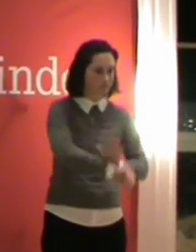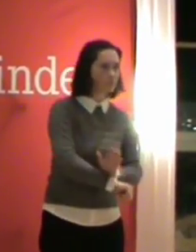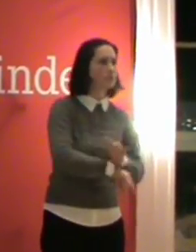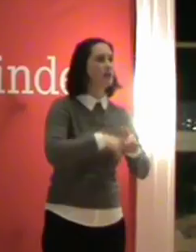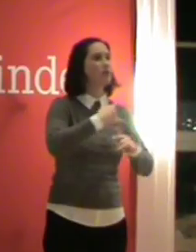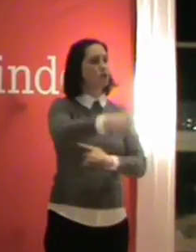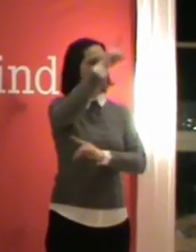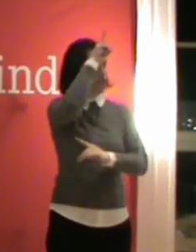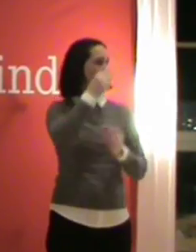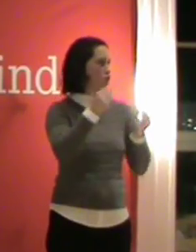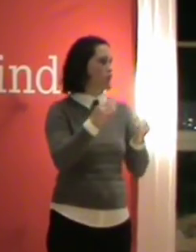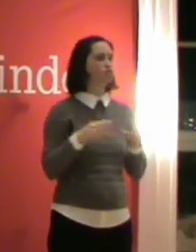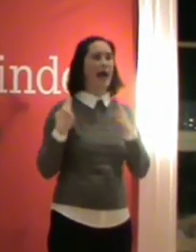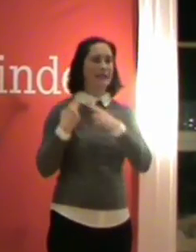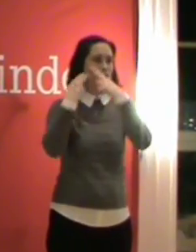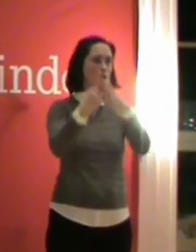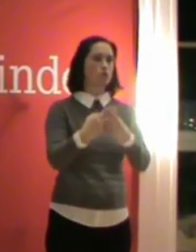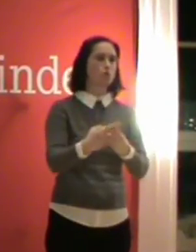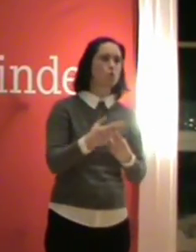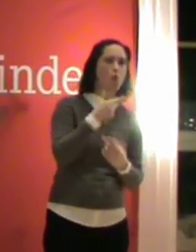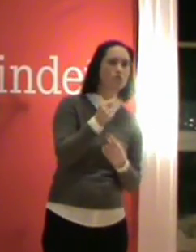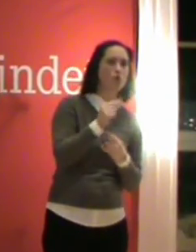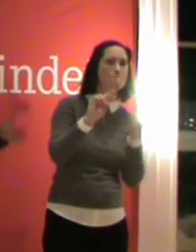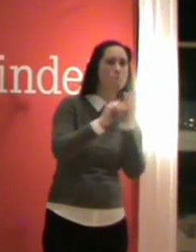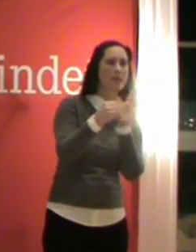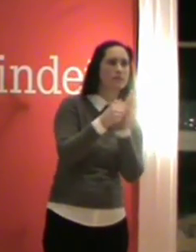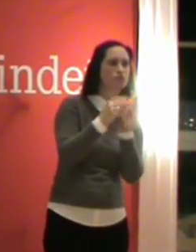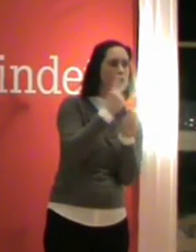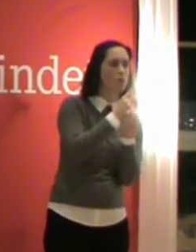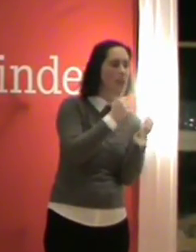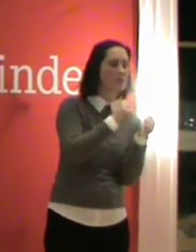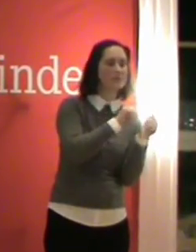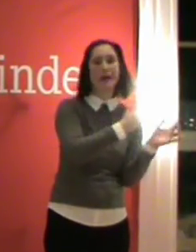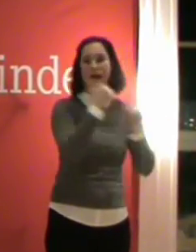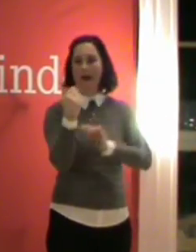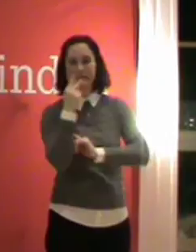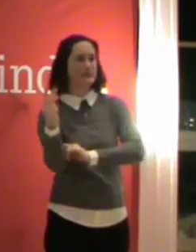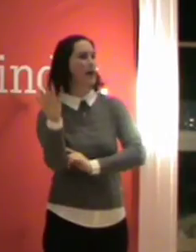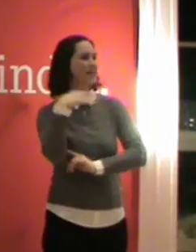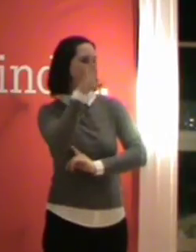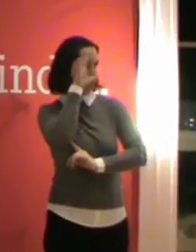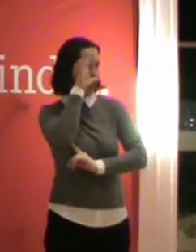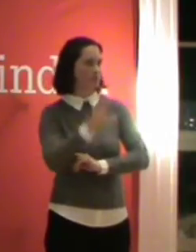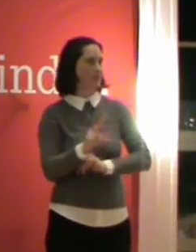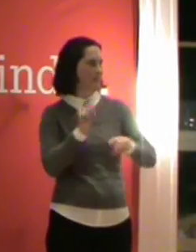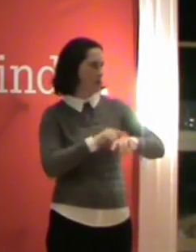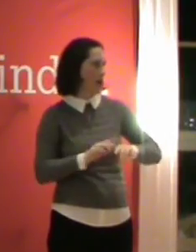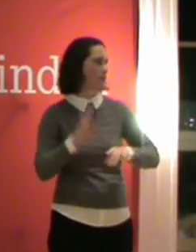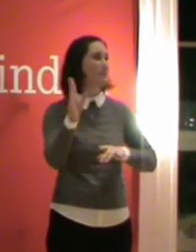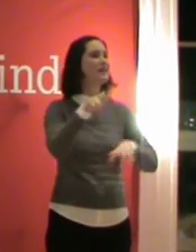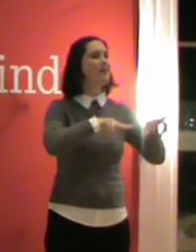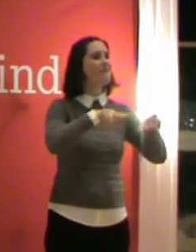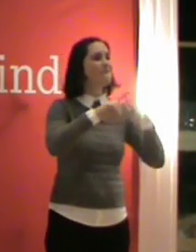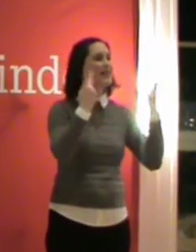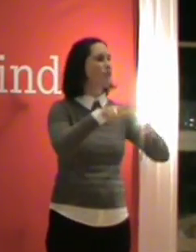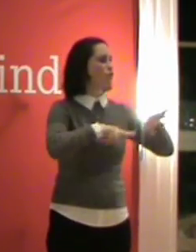in Deutschland traditionellerweise oft dazu, sich politisch nach rechts zu wenden. Das war beim Aufstieg der Nazis so in der Weltwirtschaftskrise,